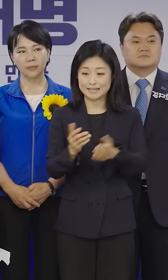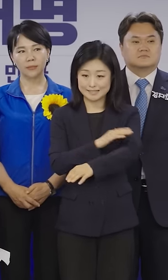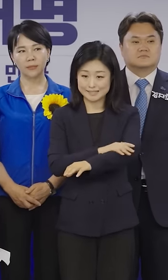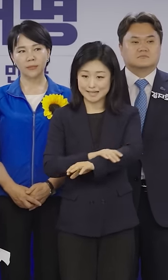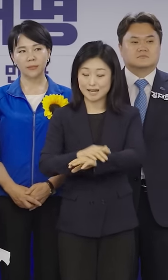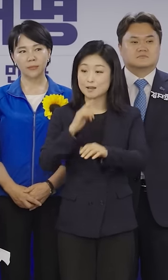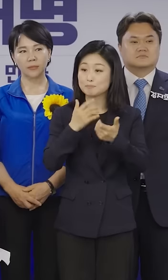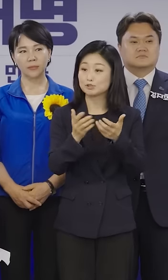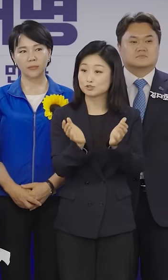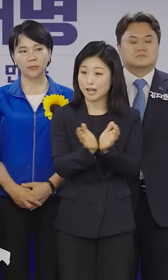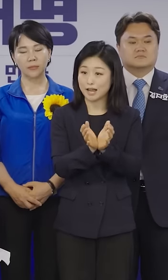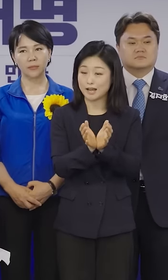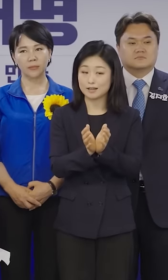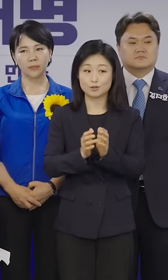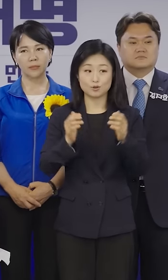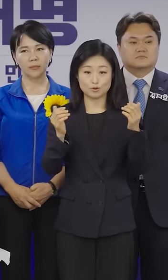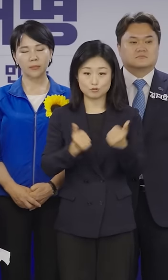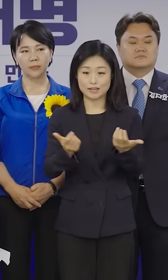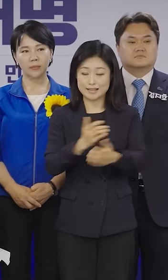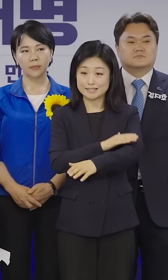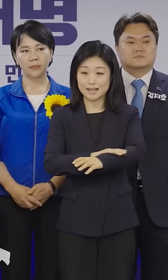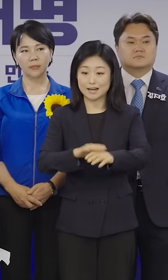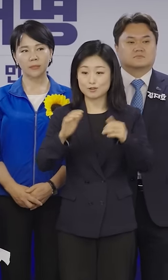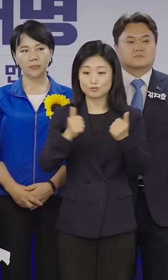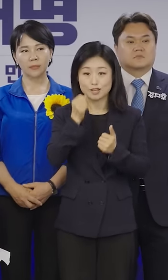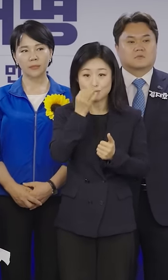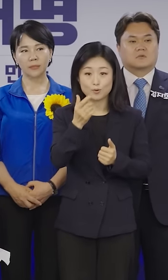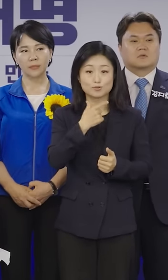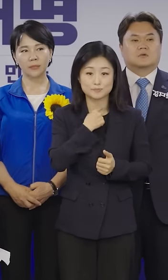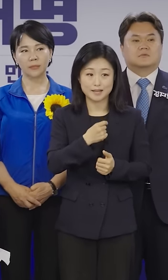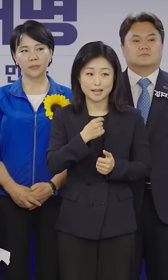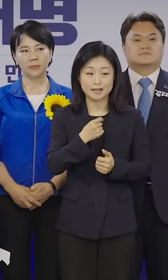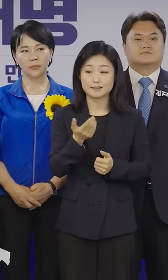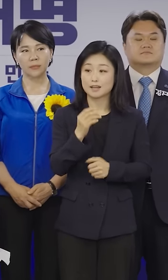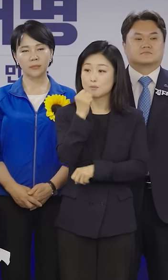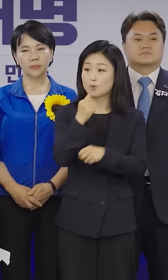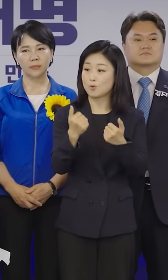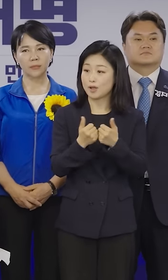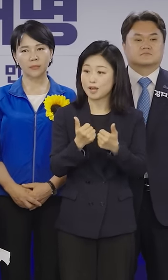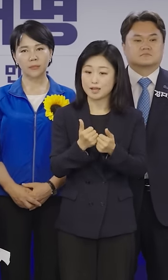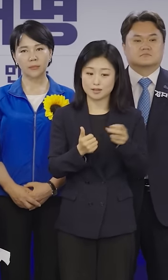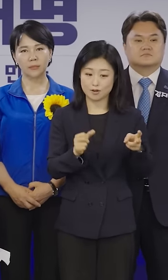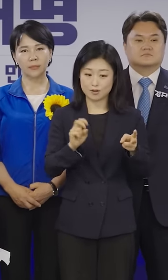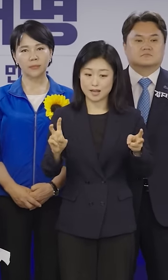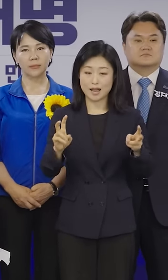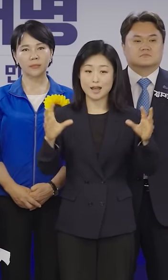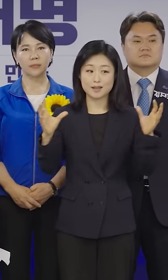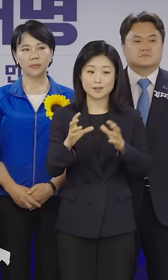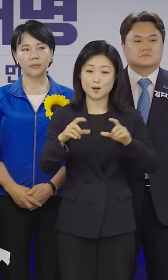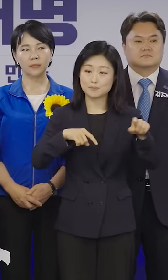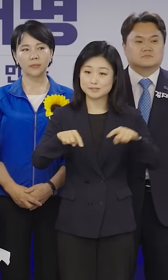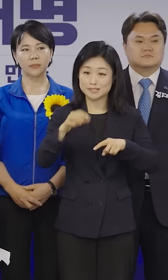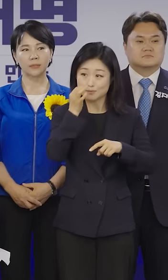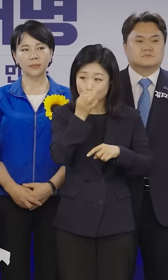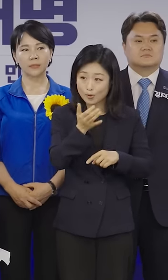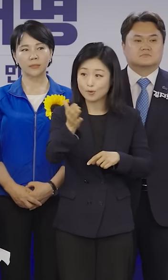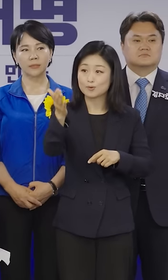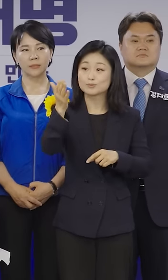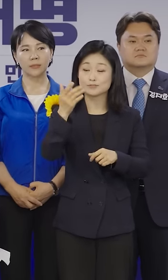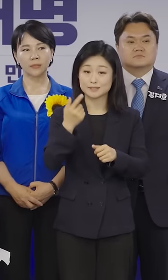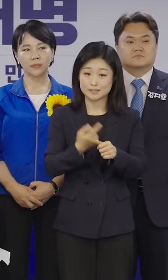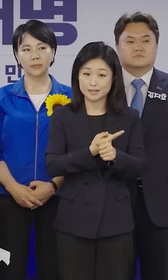일하는 민주당으로 그리고 국회를 보여주겠다고 하셨는데 사실 본회의에서 여야가 협치하는 모습을 보여줬을